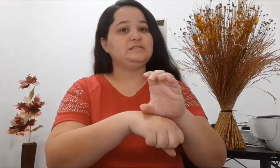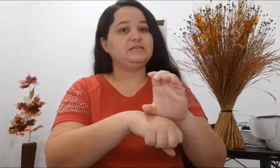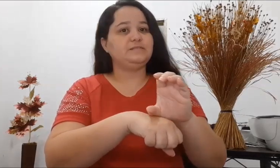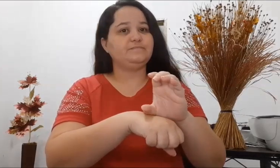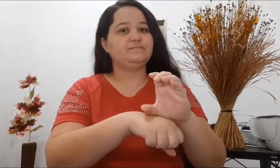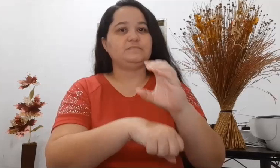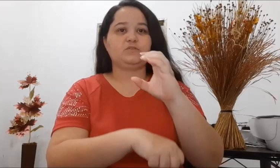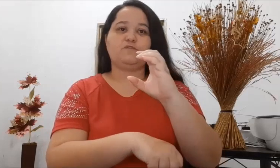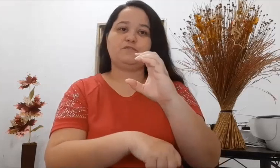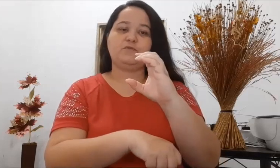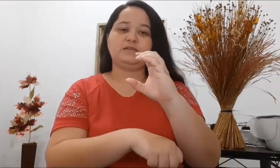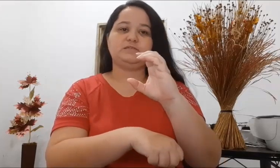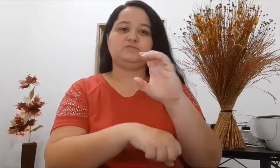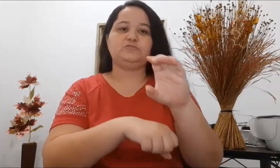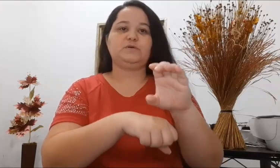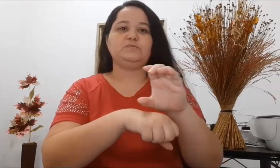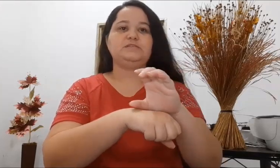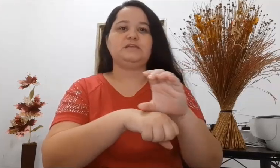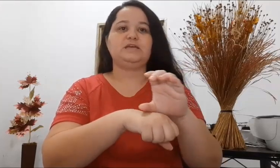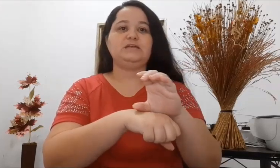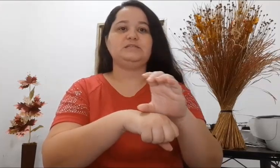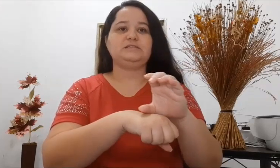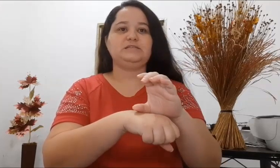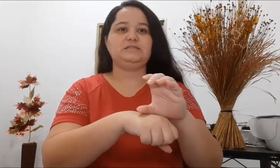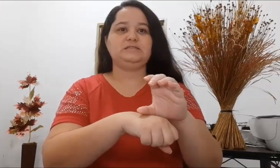Cinza. Configuração de mão em C, cinza.